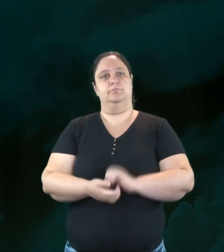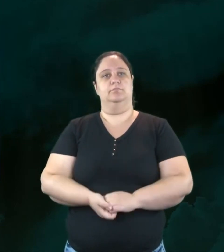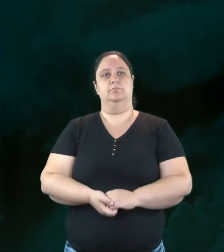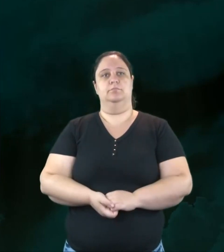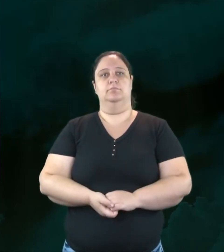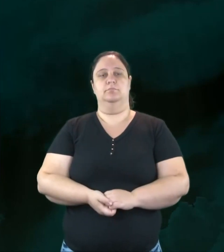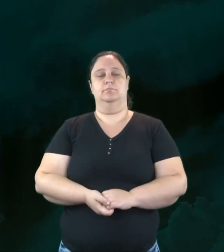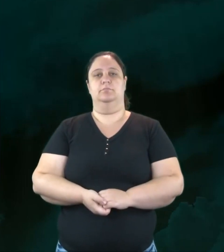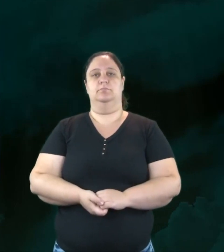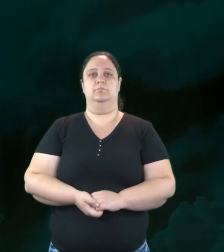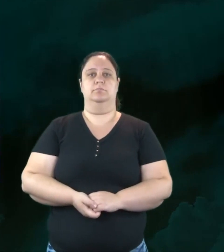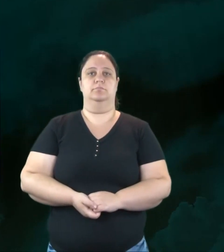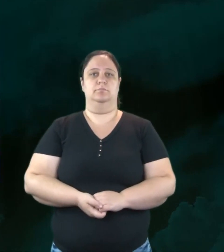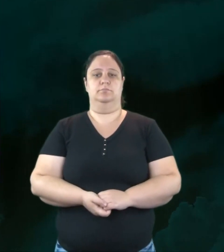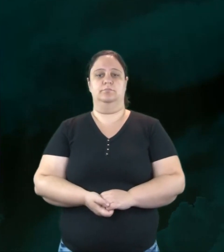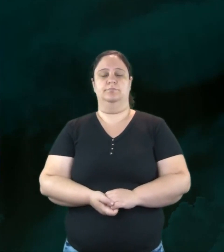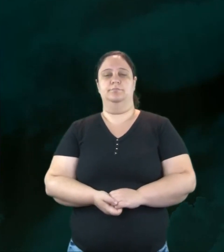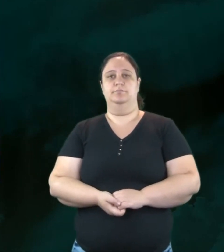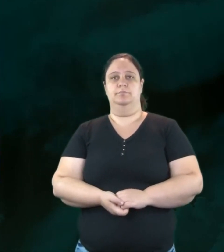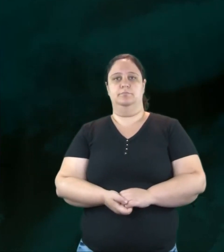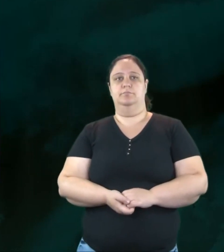eu ver se eu acho,